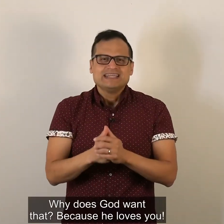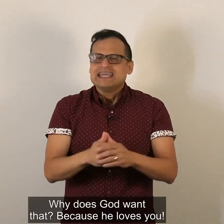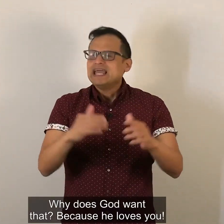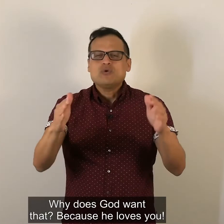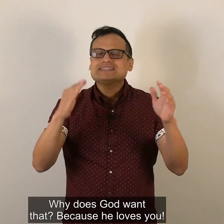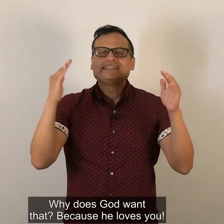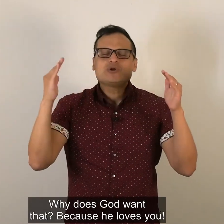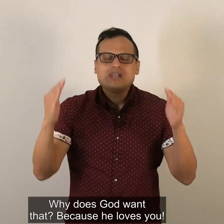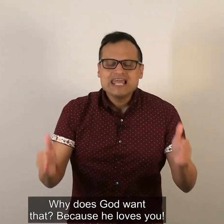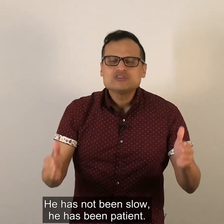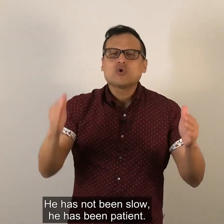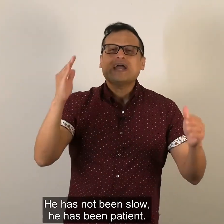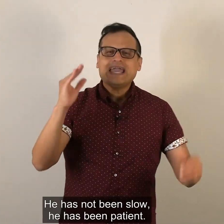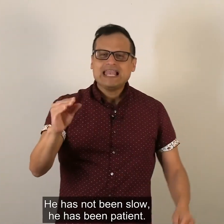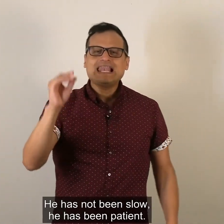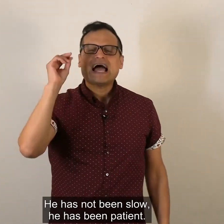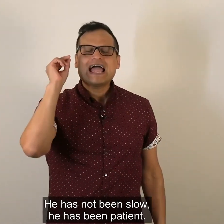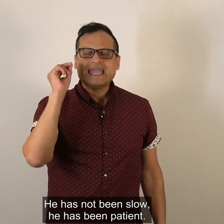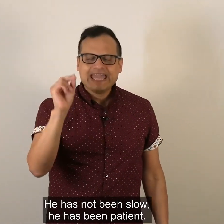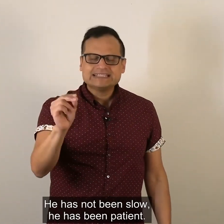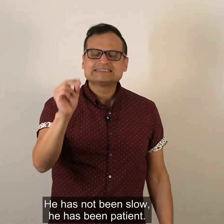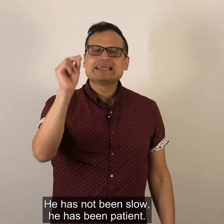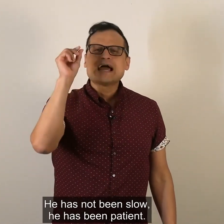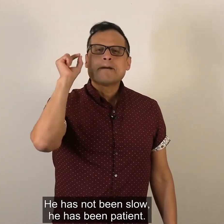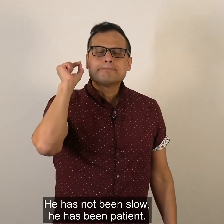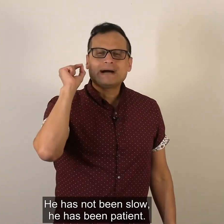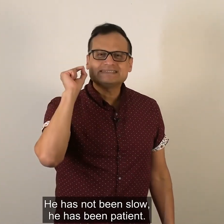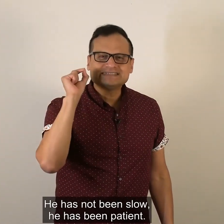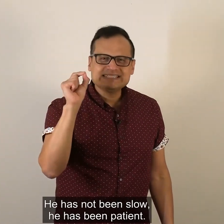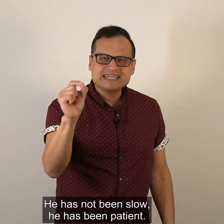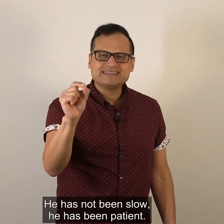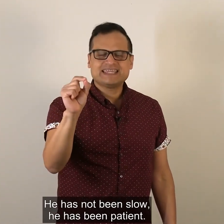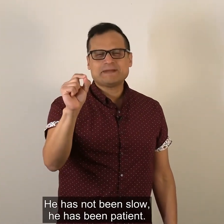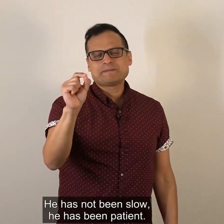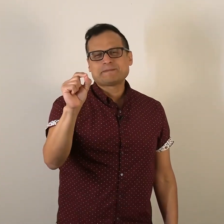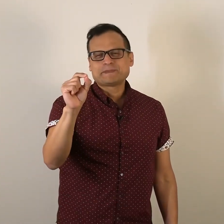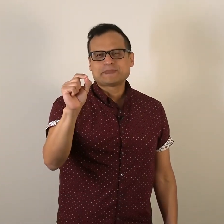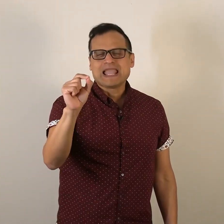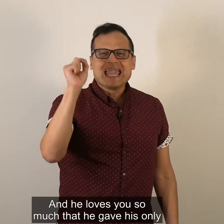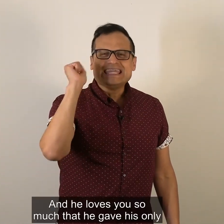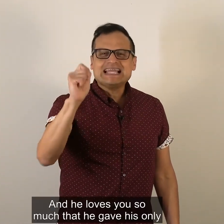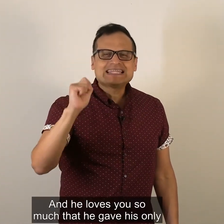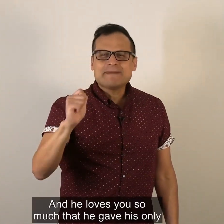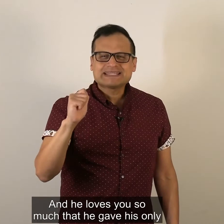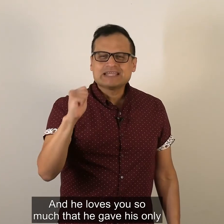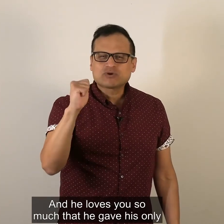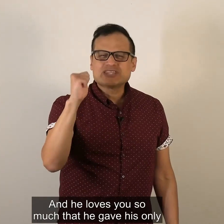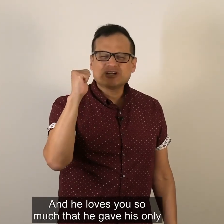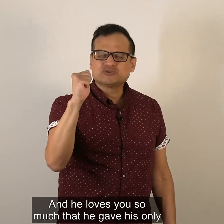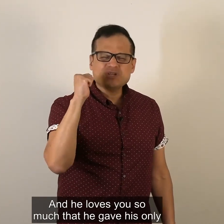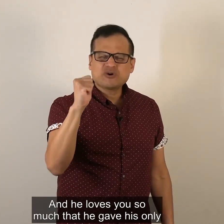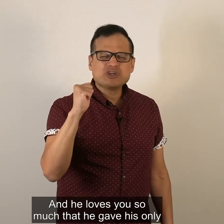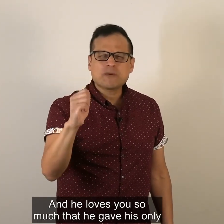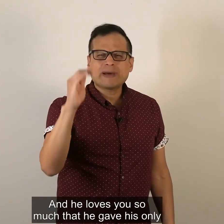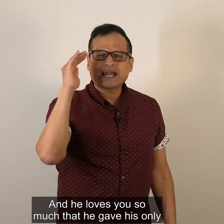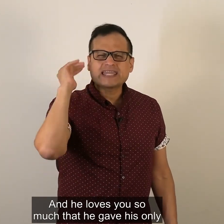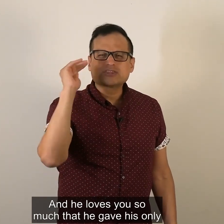Él no ha sido lento, Él es paciente. Y Él te ama tanto que dio a su único hijo para que